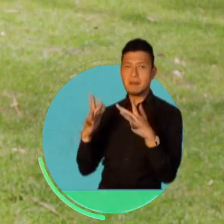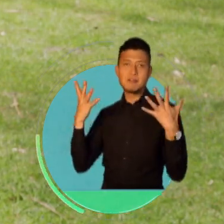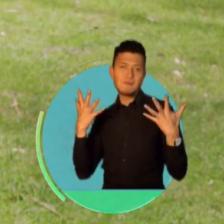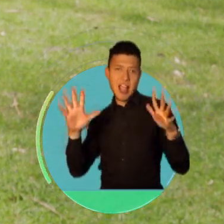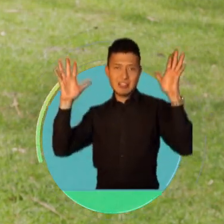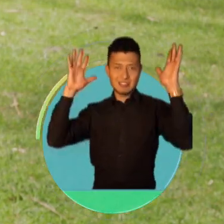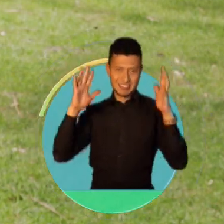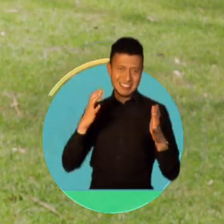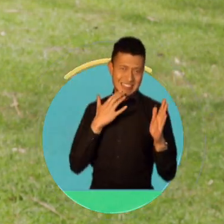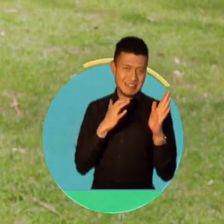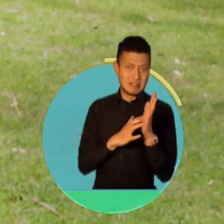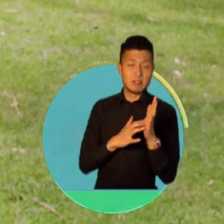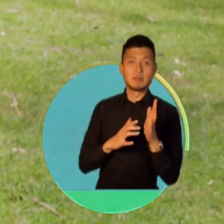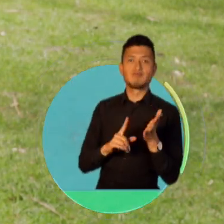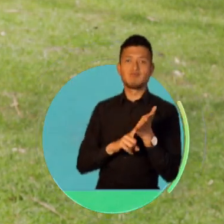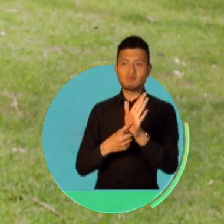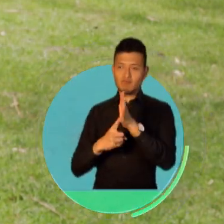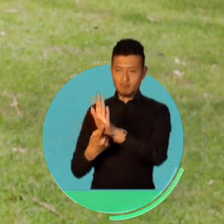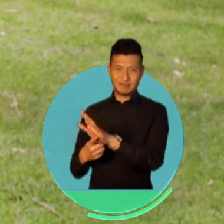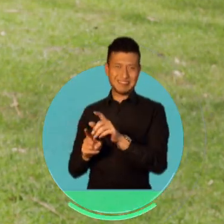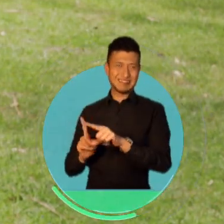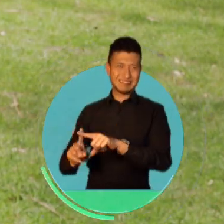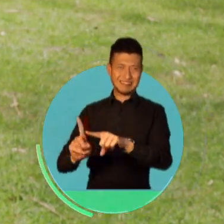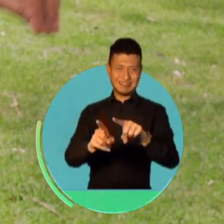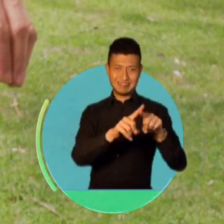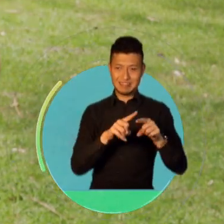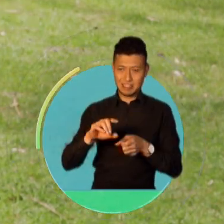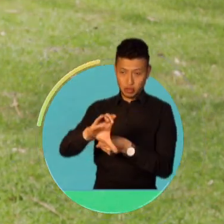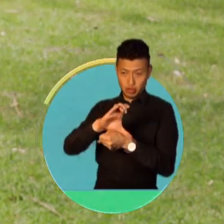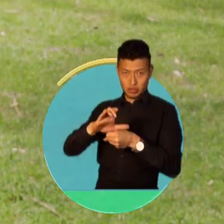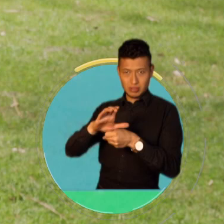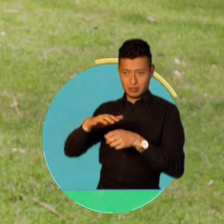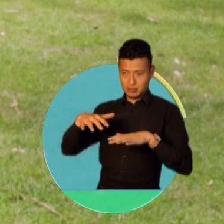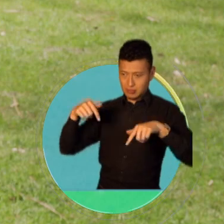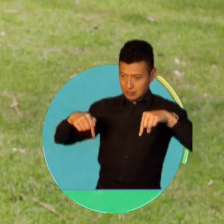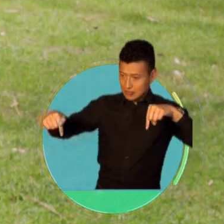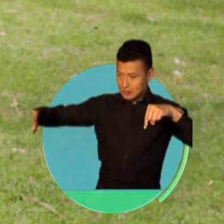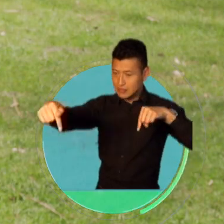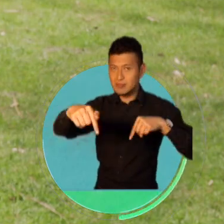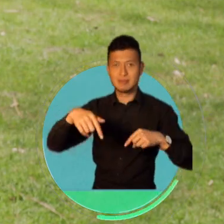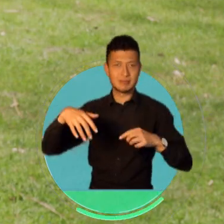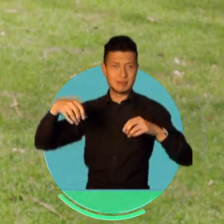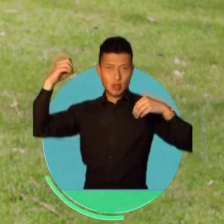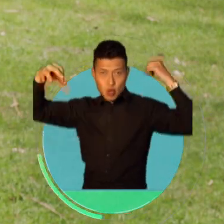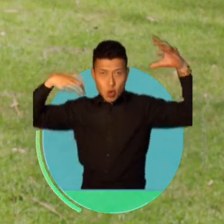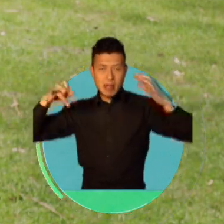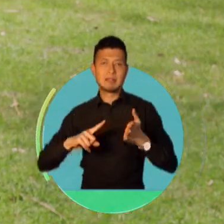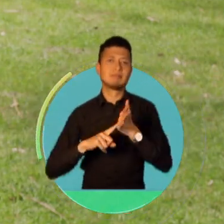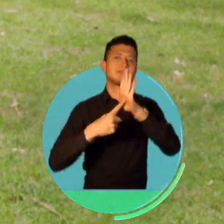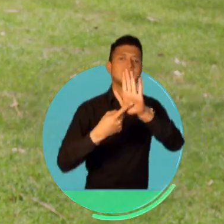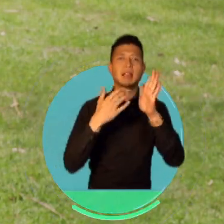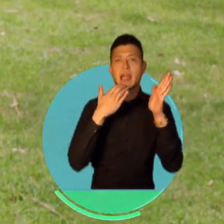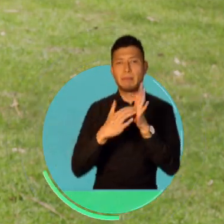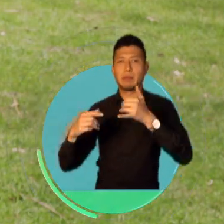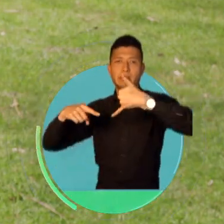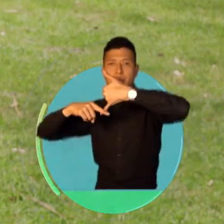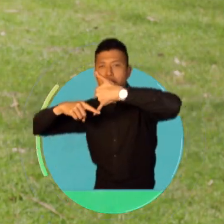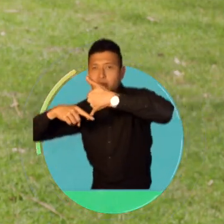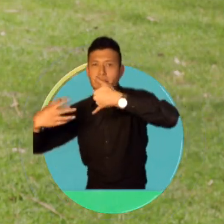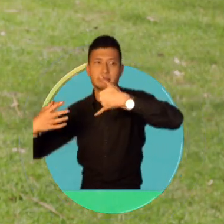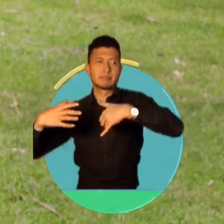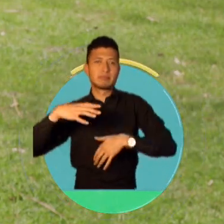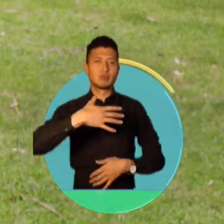y se presenta desde las diferentes zonas de rumba de cada ciudad podemos ir de pronto a Leticia podemos estar